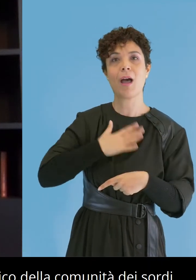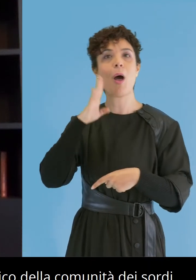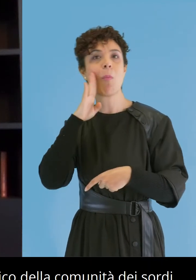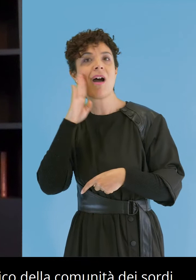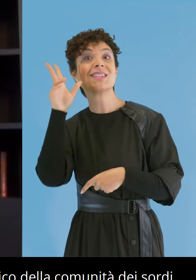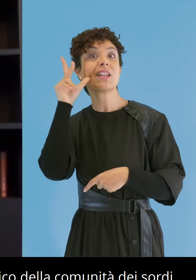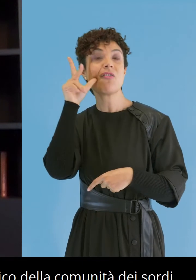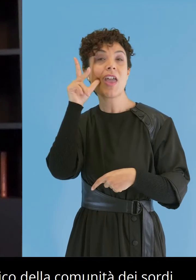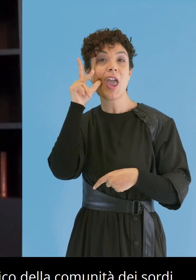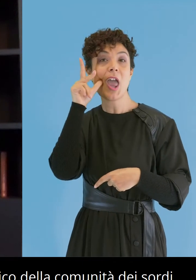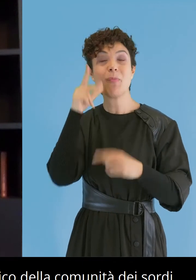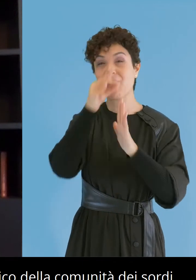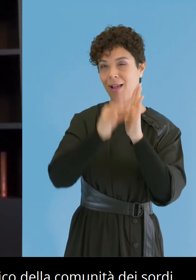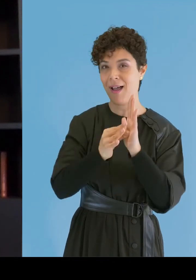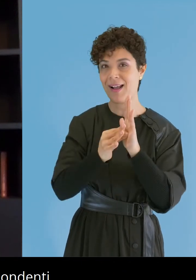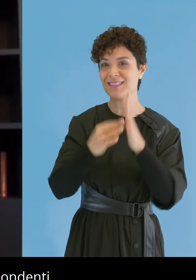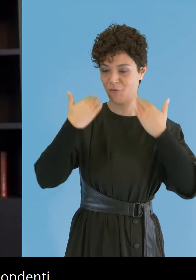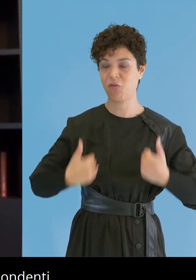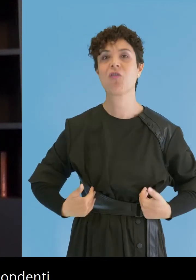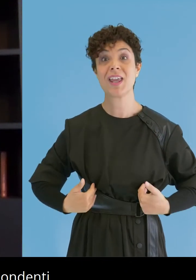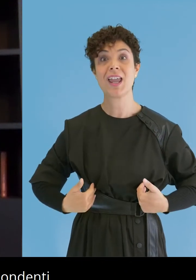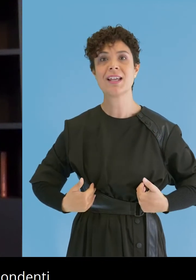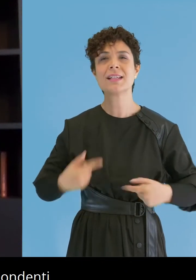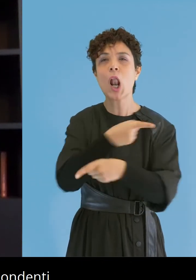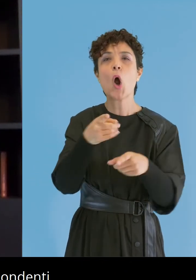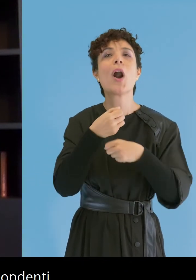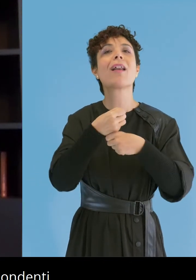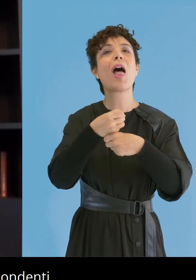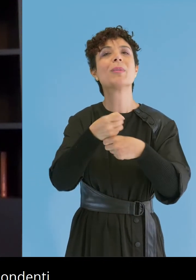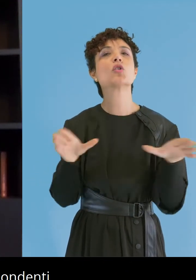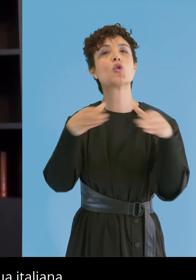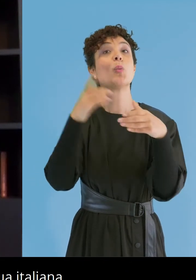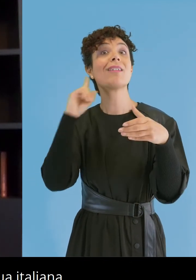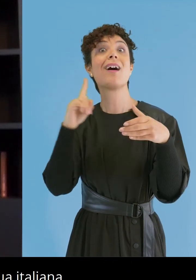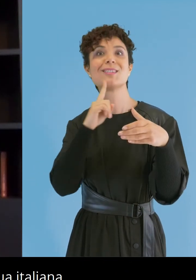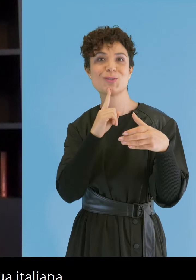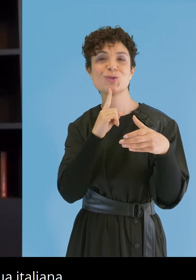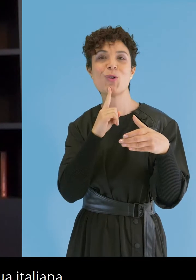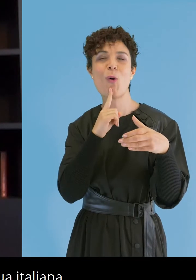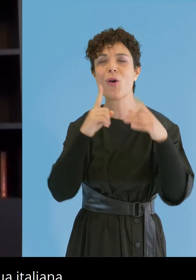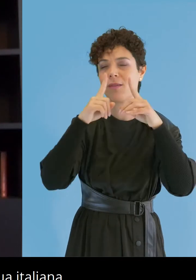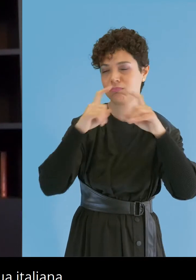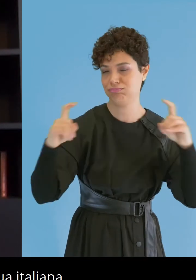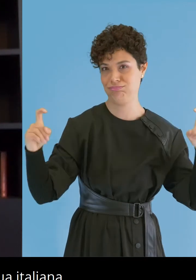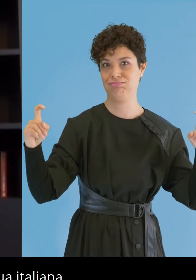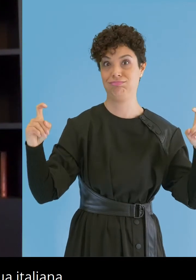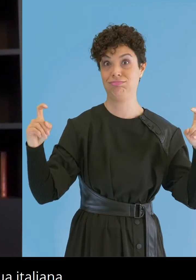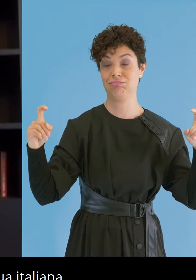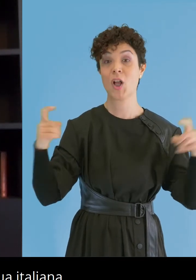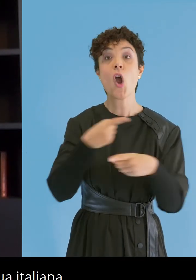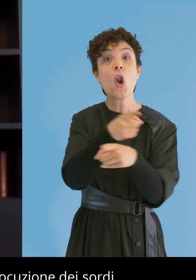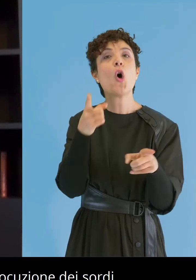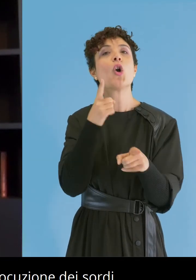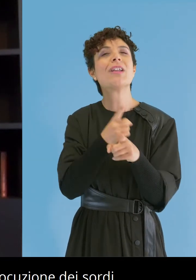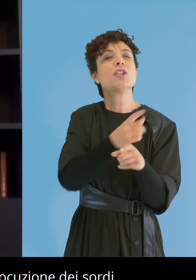campione statistico della comunità dei sordi e che produrrà segni corrispondenti a circa 120 vocaboli della lingua